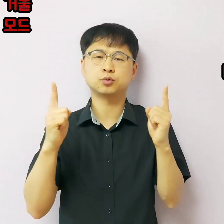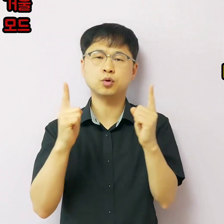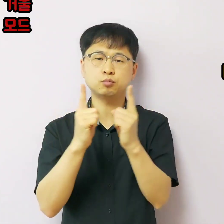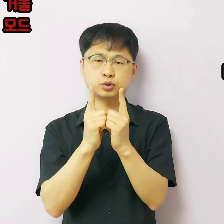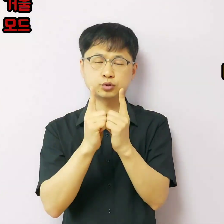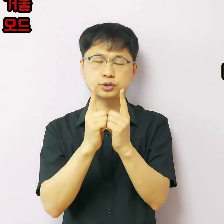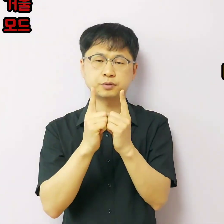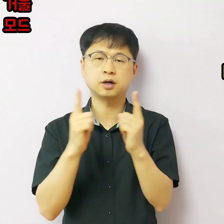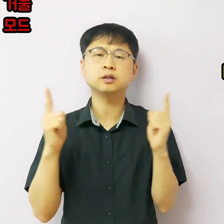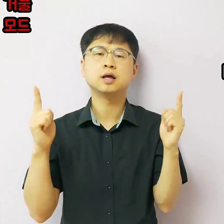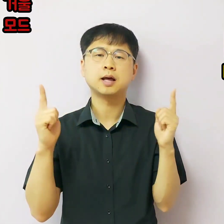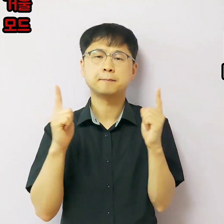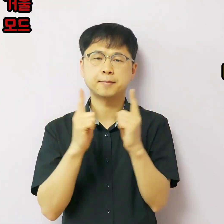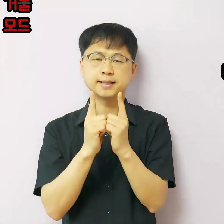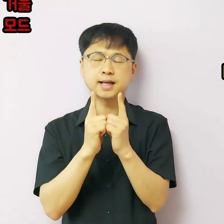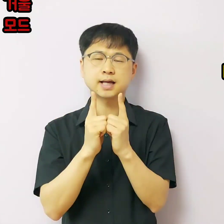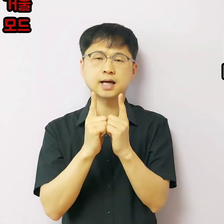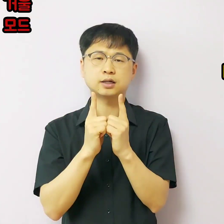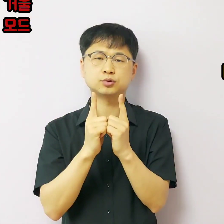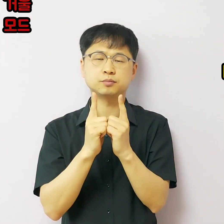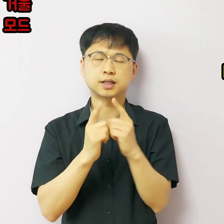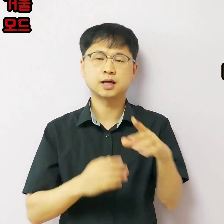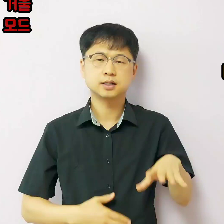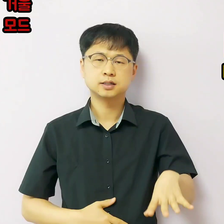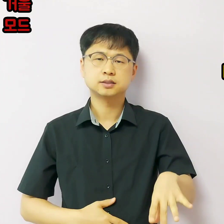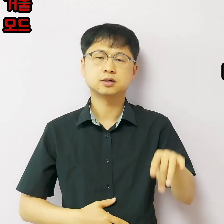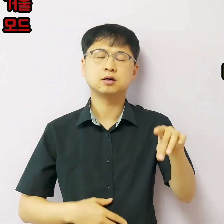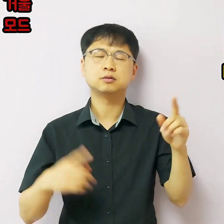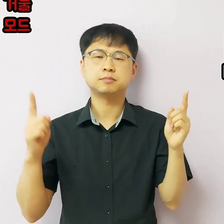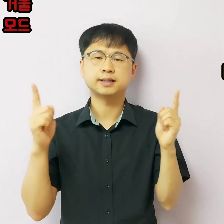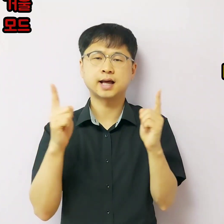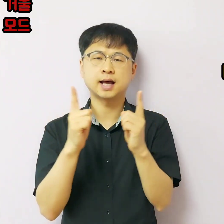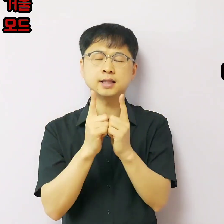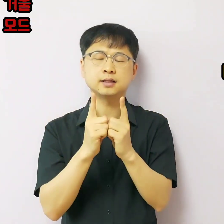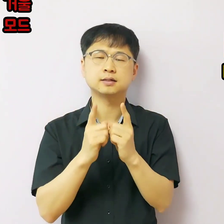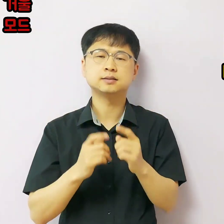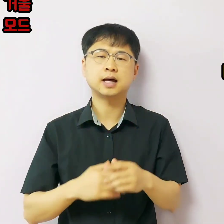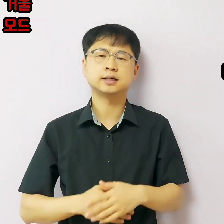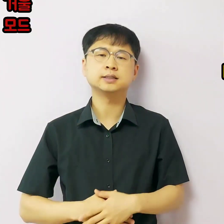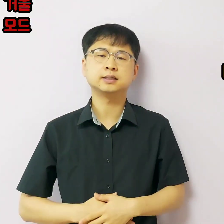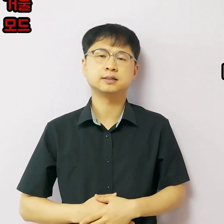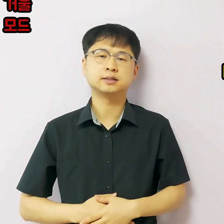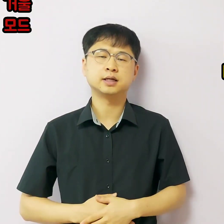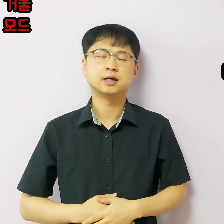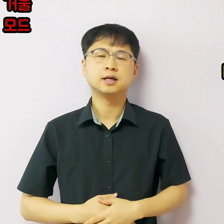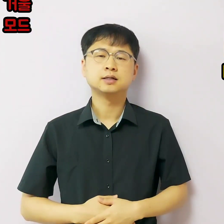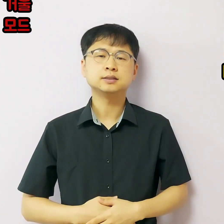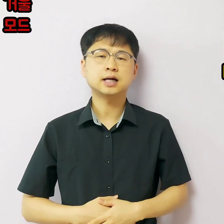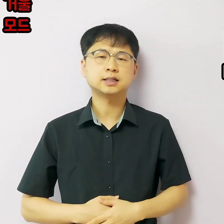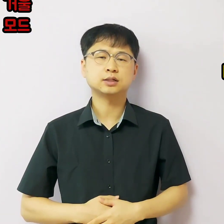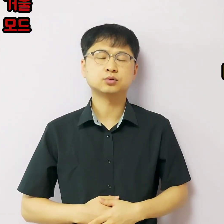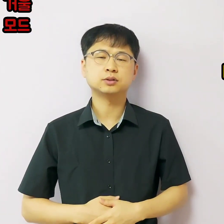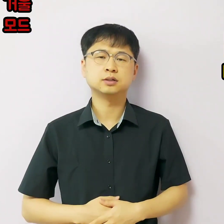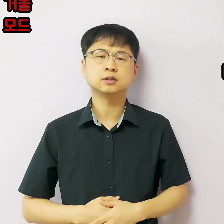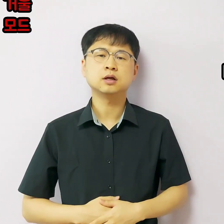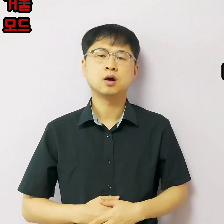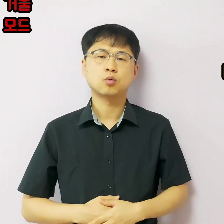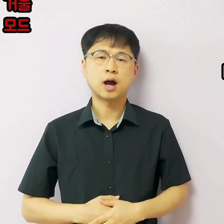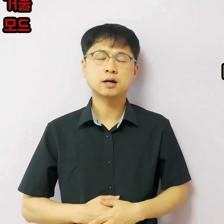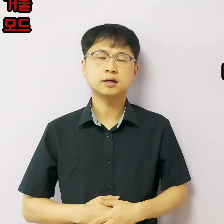마주보고 붙여주시면 만나다 라는 수어입니다. 처음 만난 그날의 일들이. 그날이란 수어는 과거의